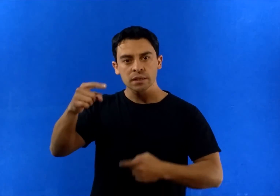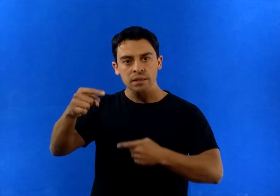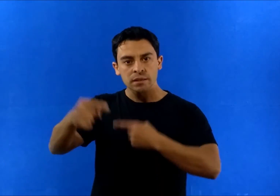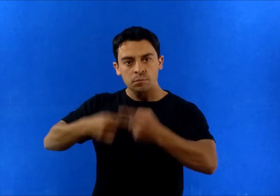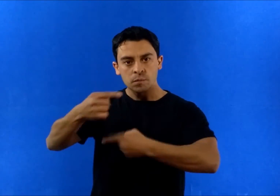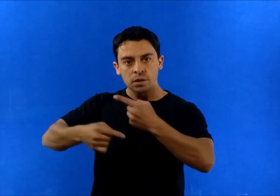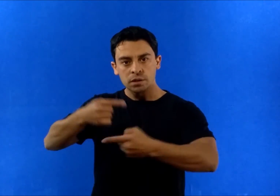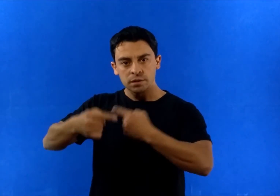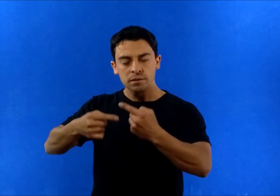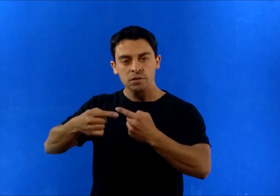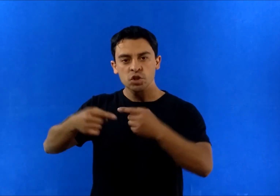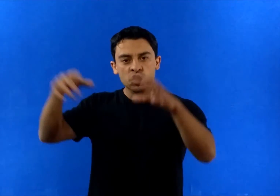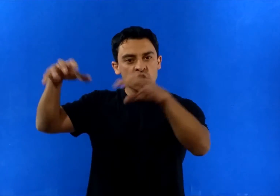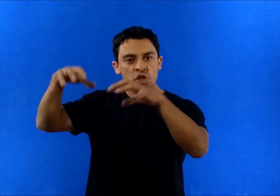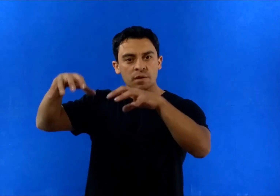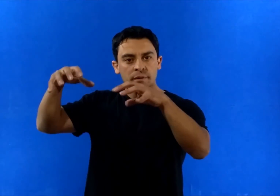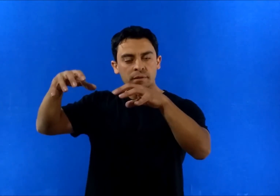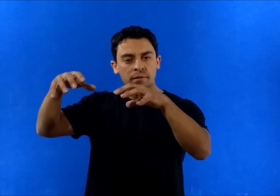saiu depois chuva.